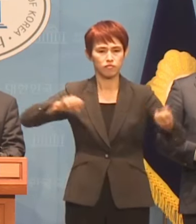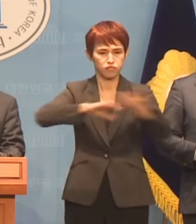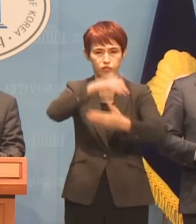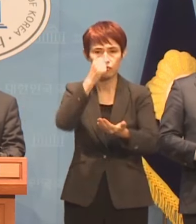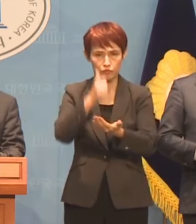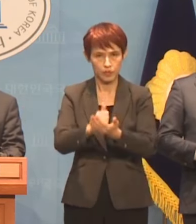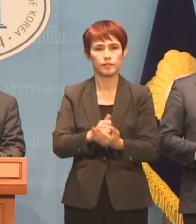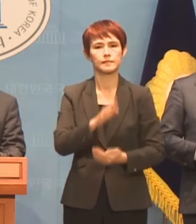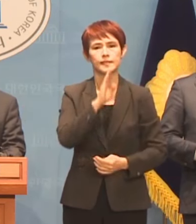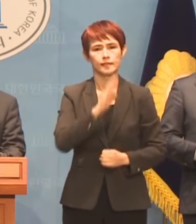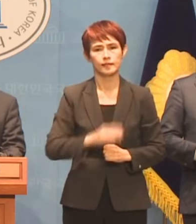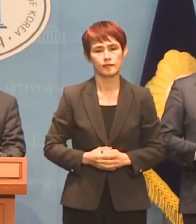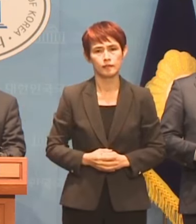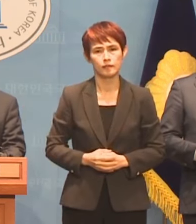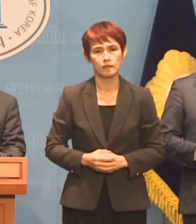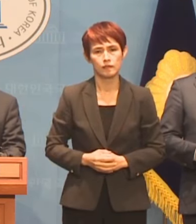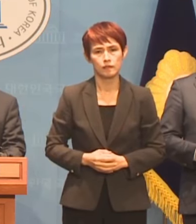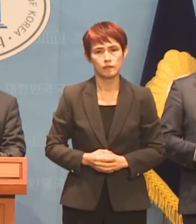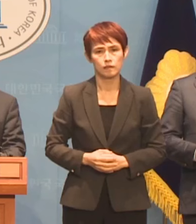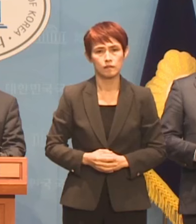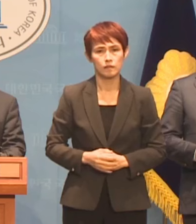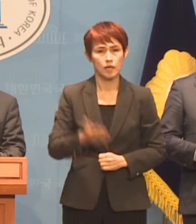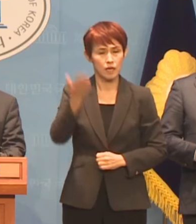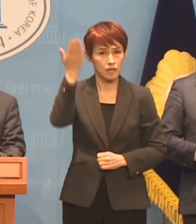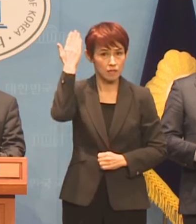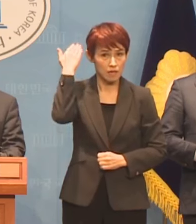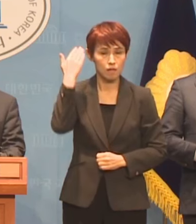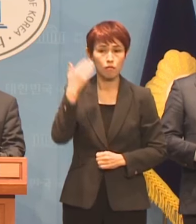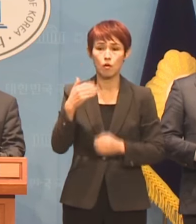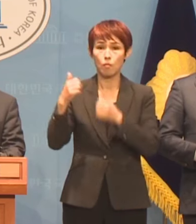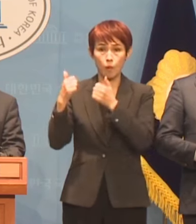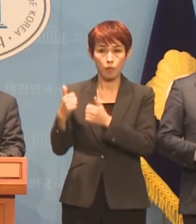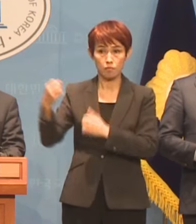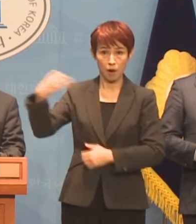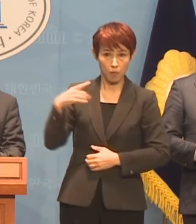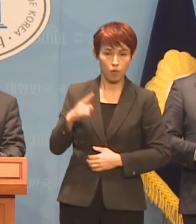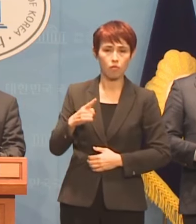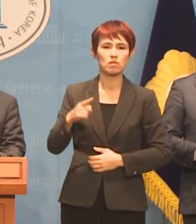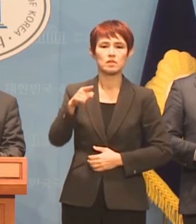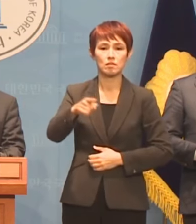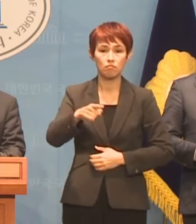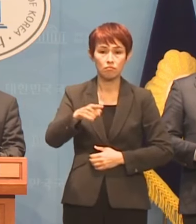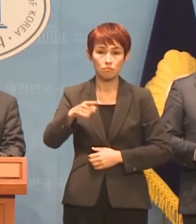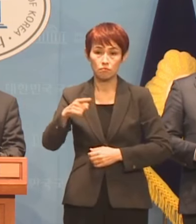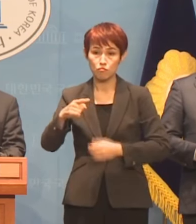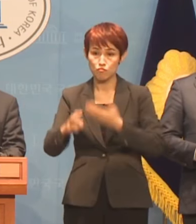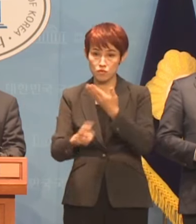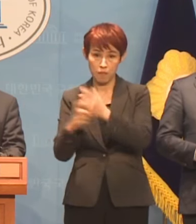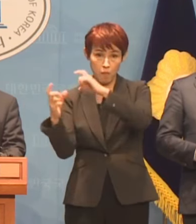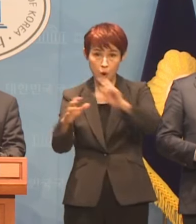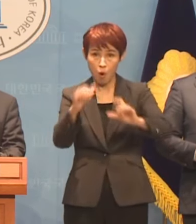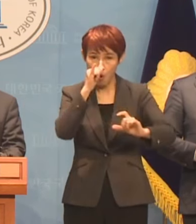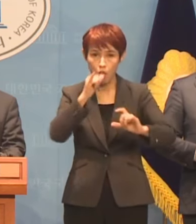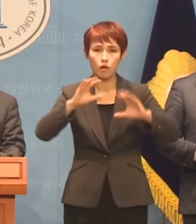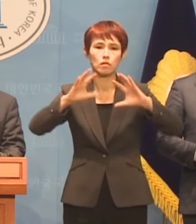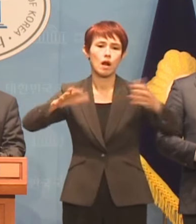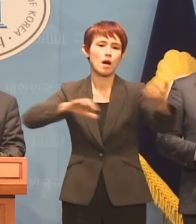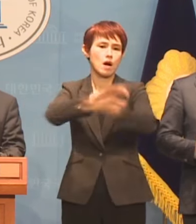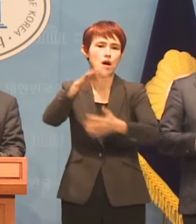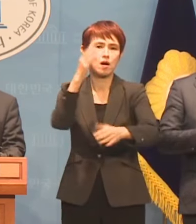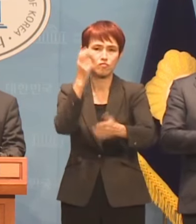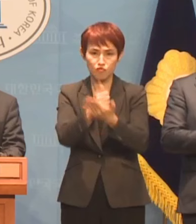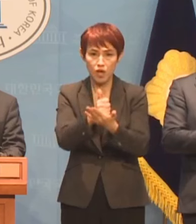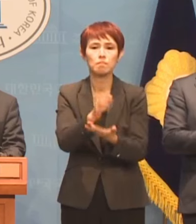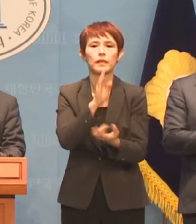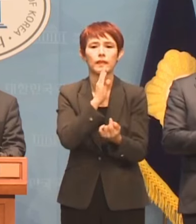내란 행위이다. 이는 과거 대법원도 내란 행위로 확인한 바 있다.